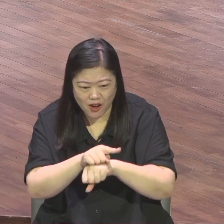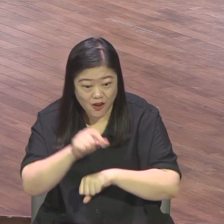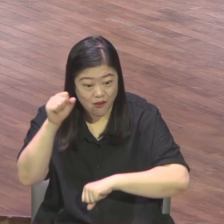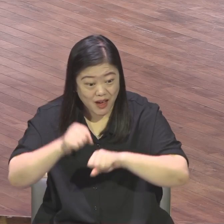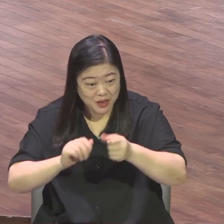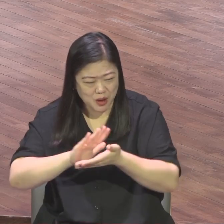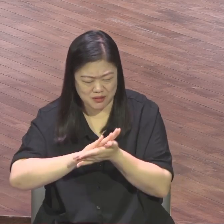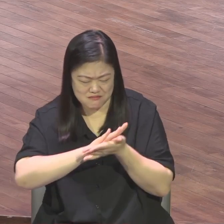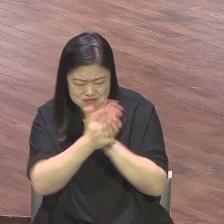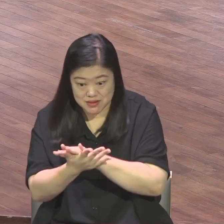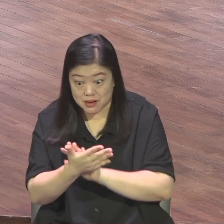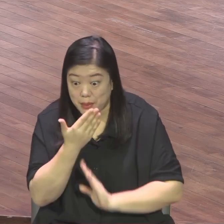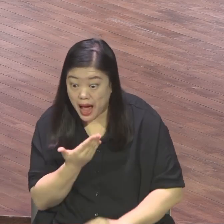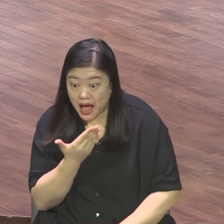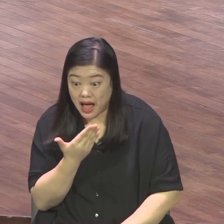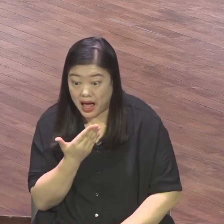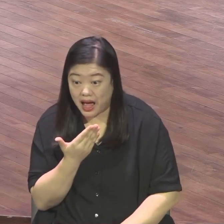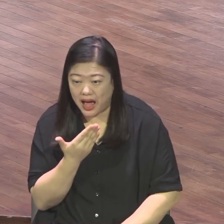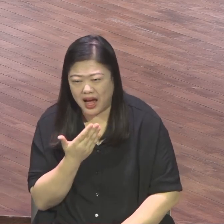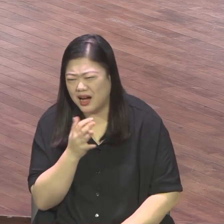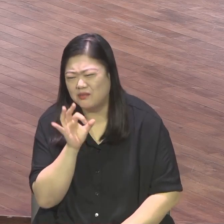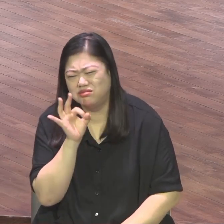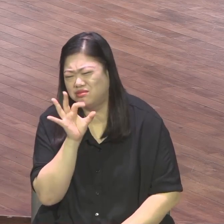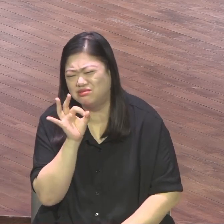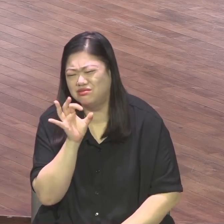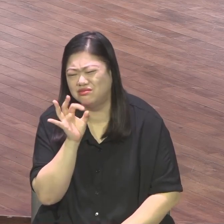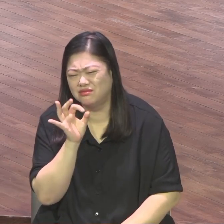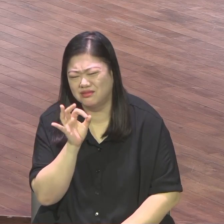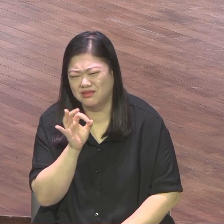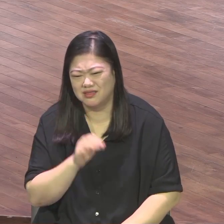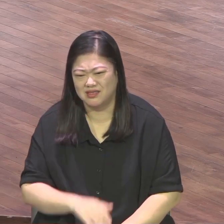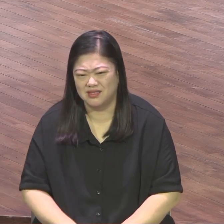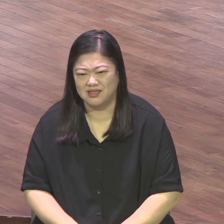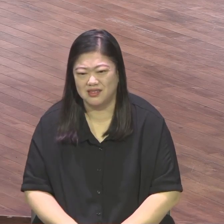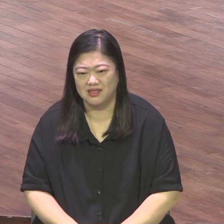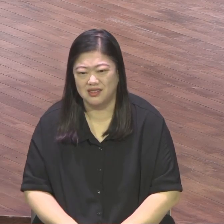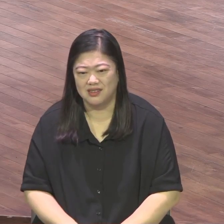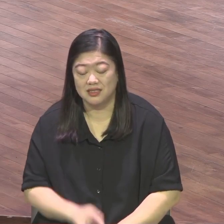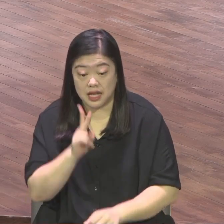없는지 아리까리해 왔다 갔다 해.